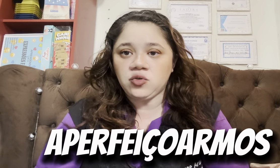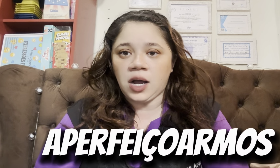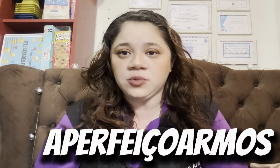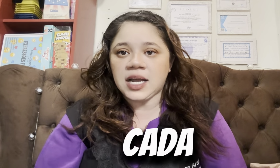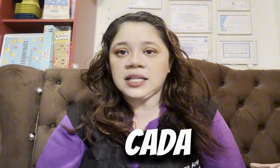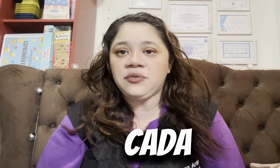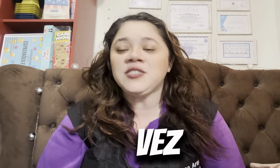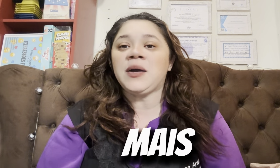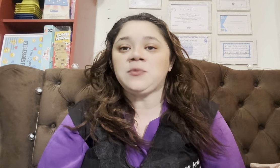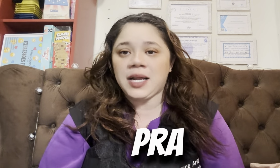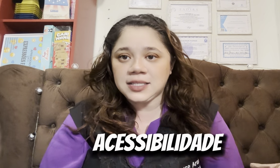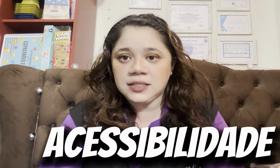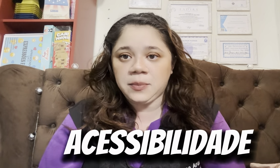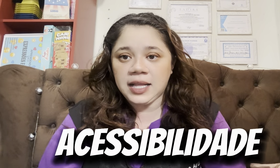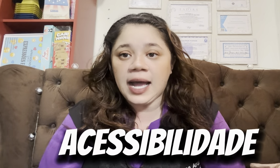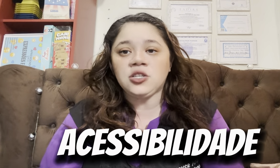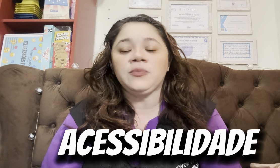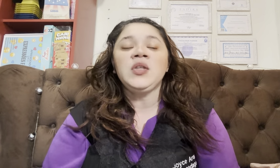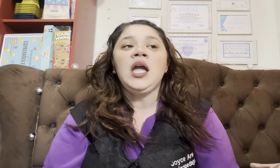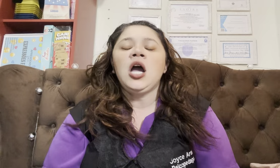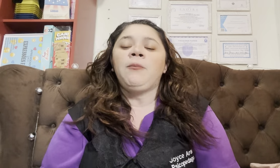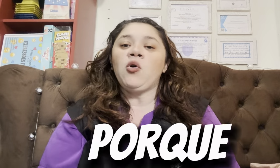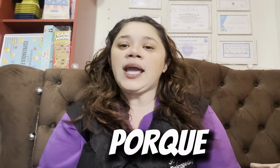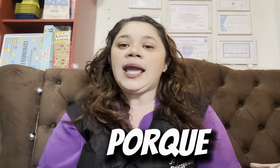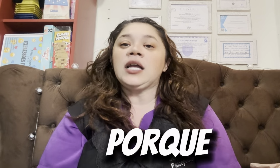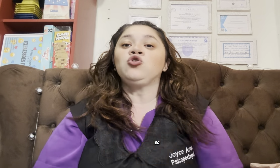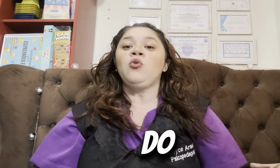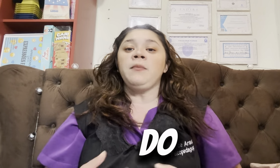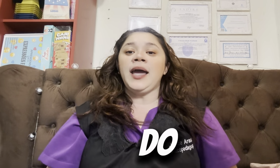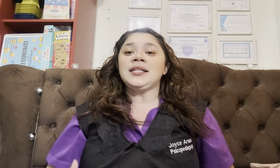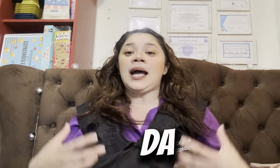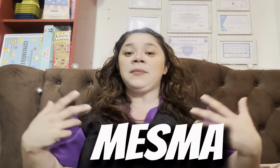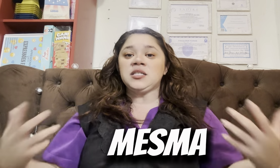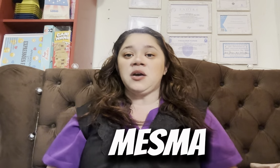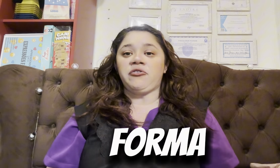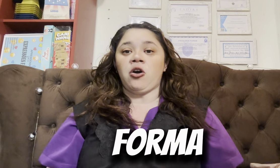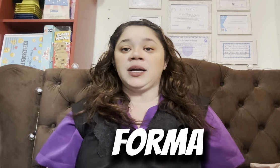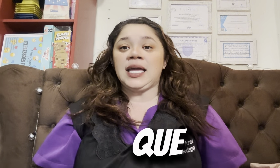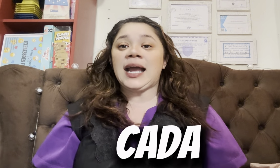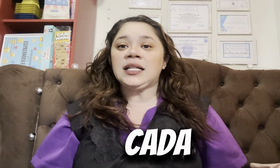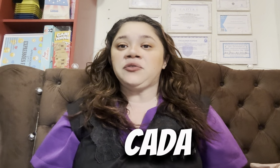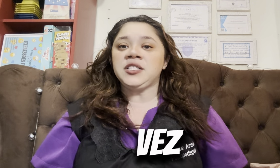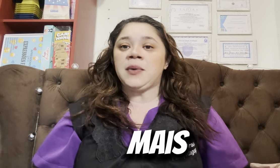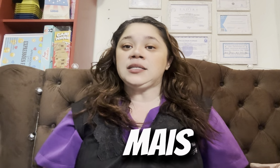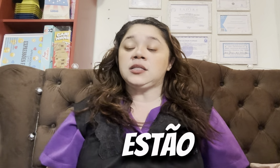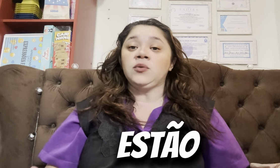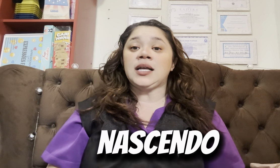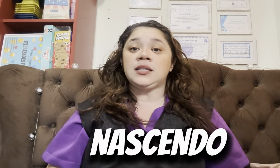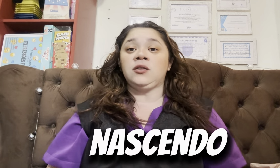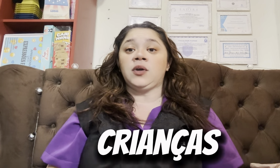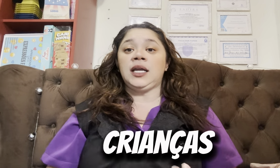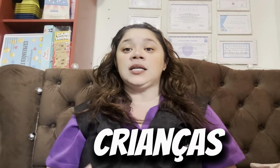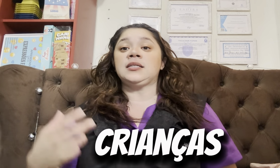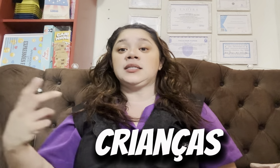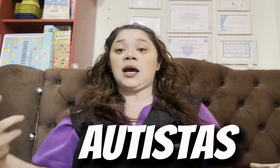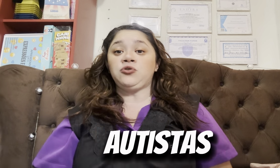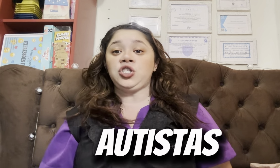aperfeiçoarmos cada vez mais para a acessibilidade, porque da mesma forma que cada vez mais estão nascendo crianças